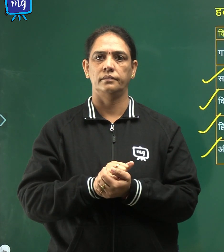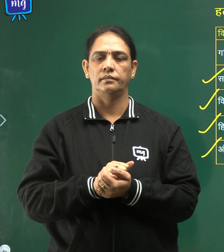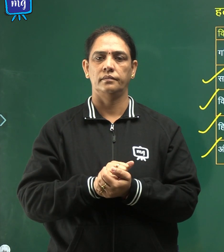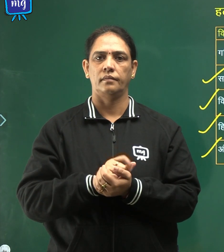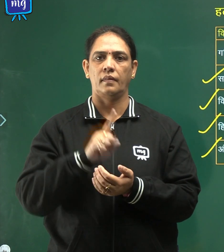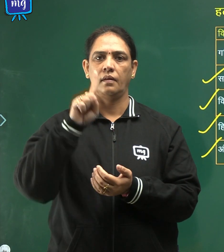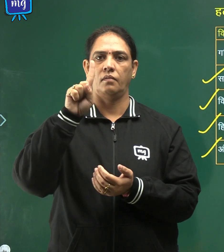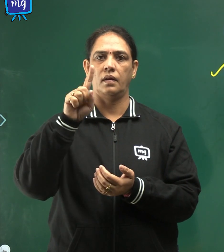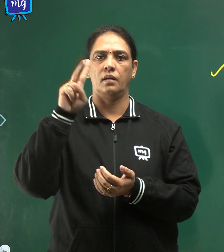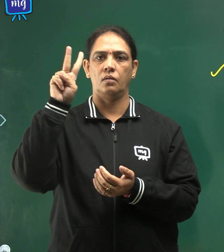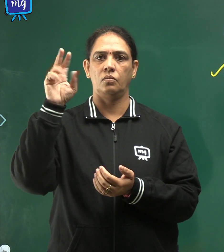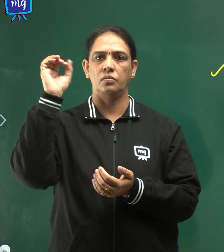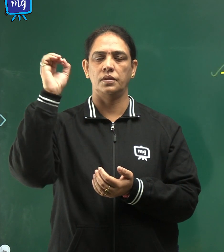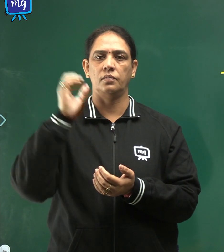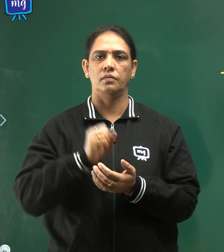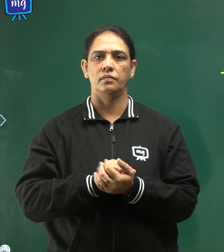120